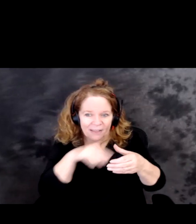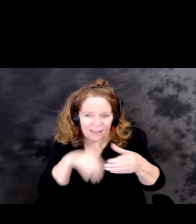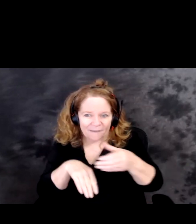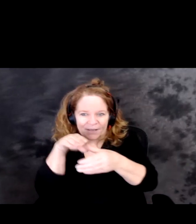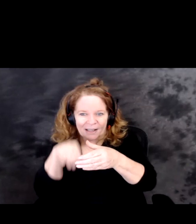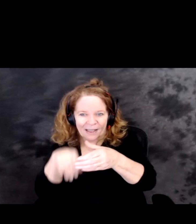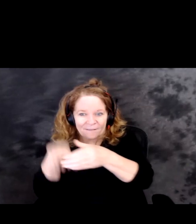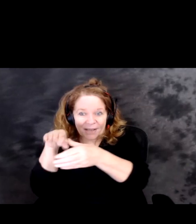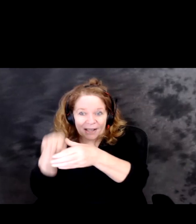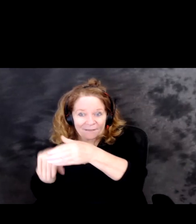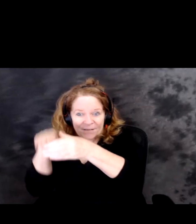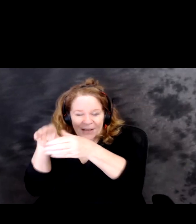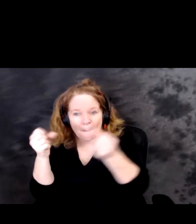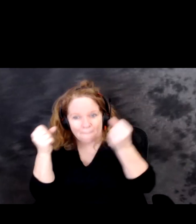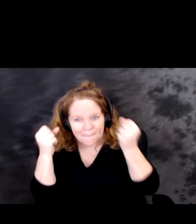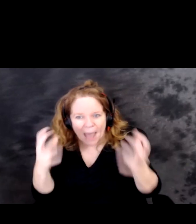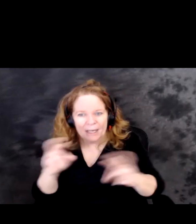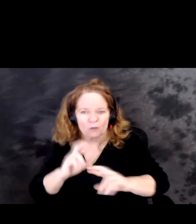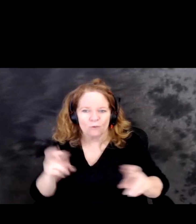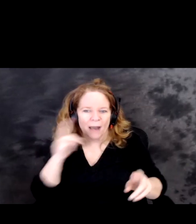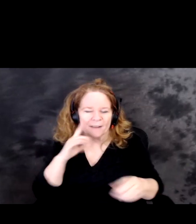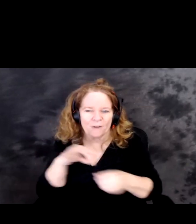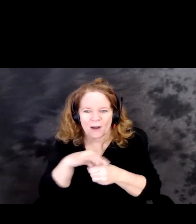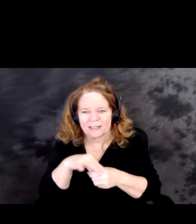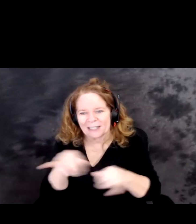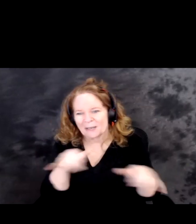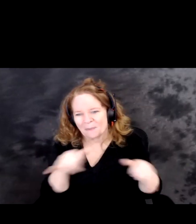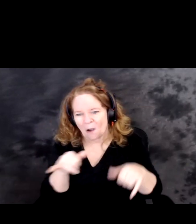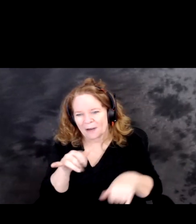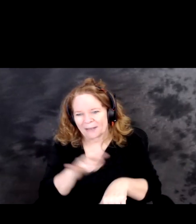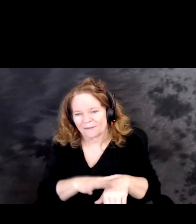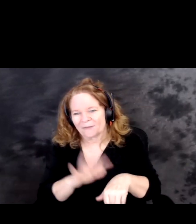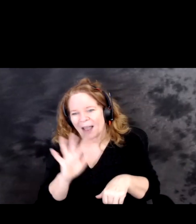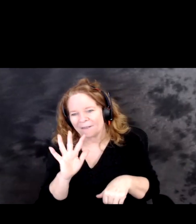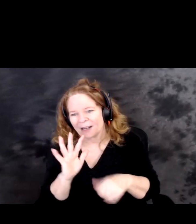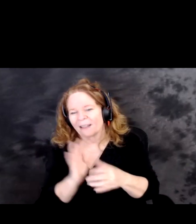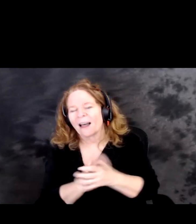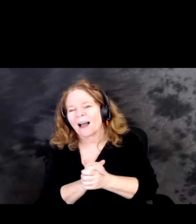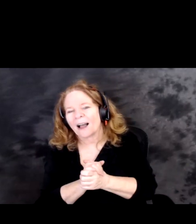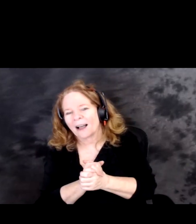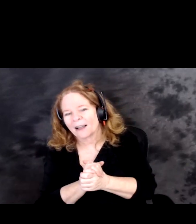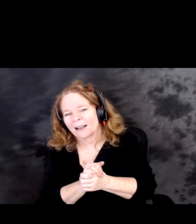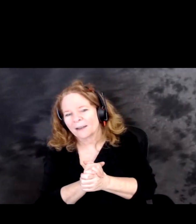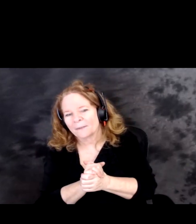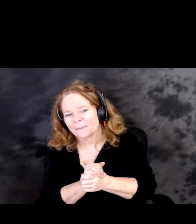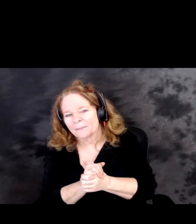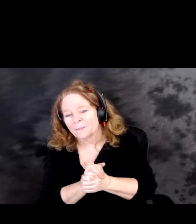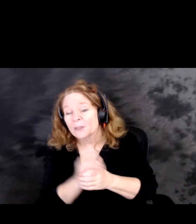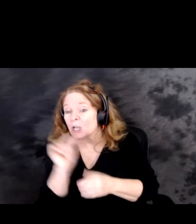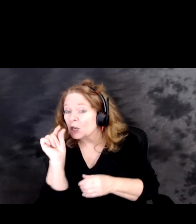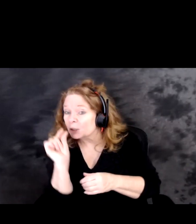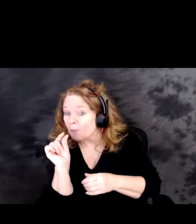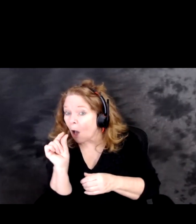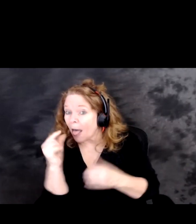que empezaron a llenar los tarros con mucha miel hermosa y dorada.